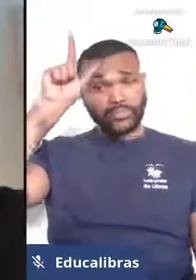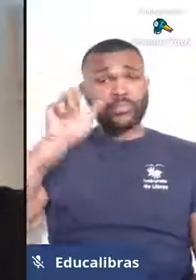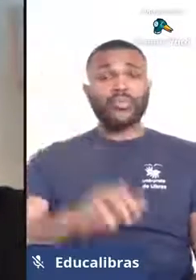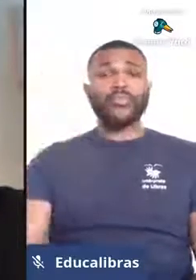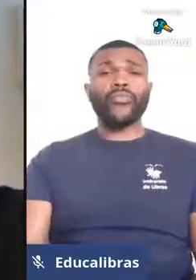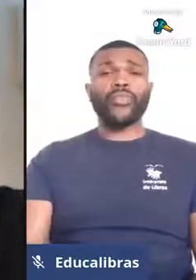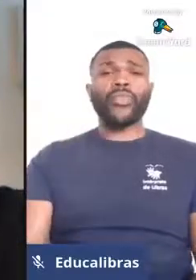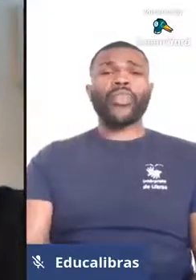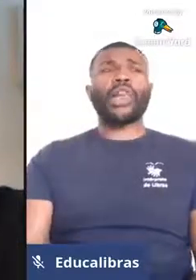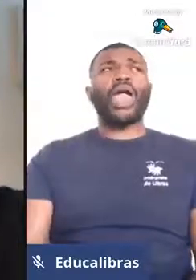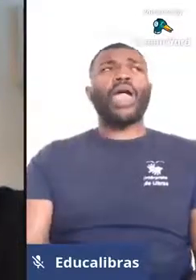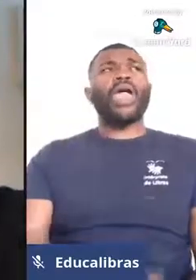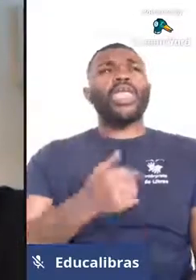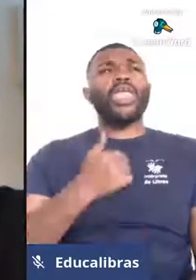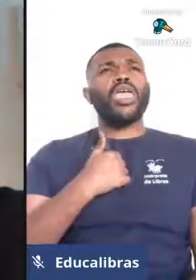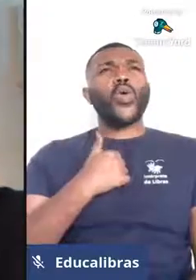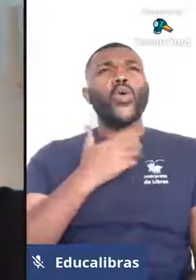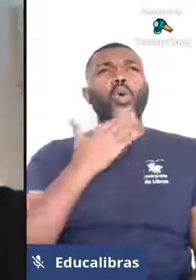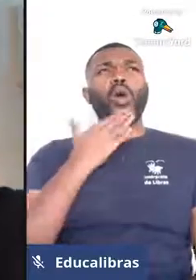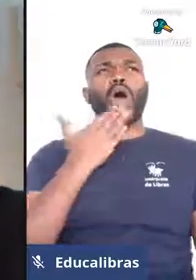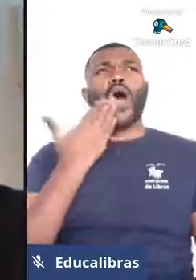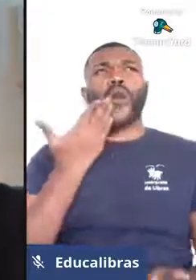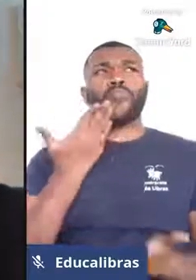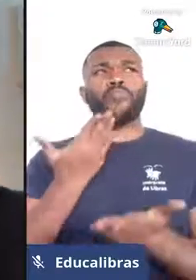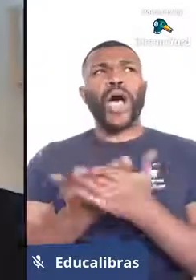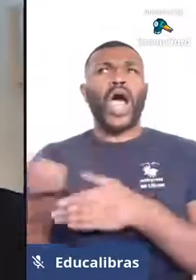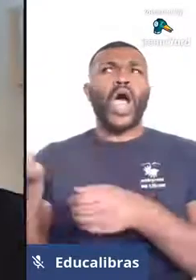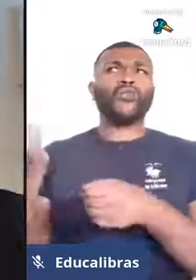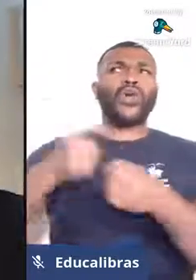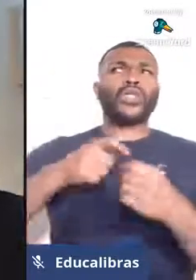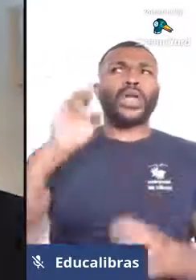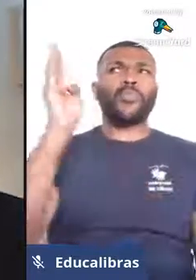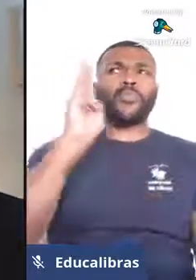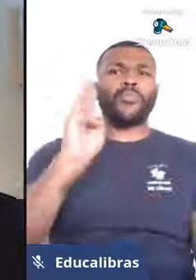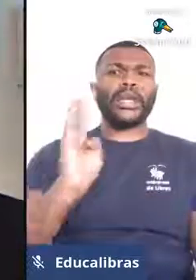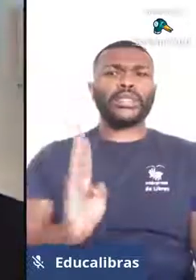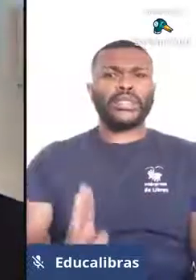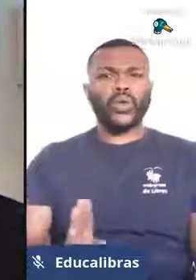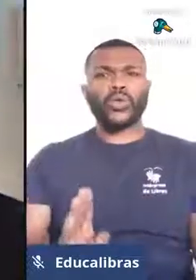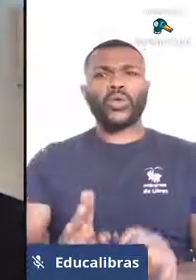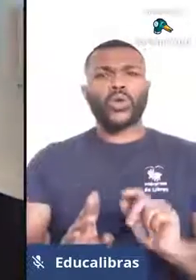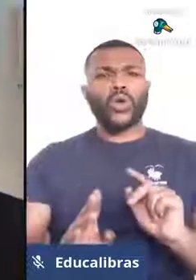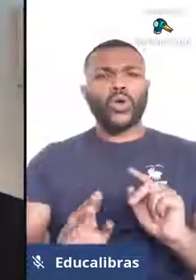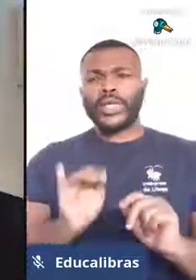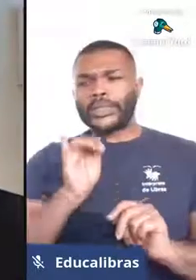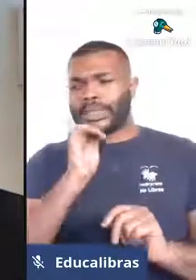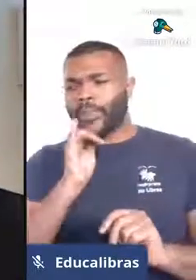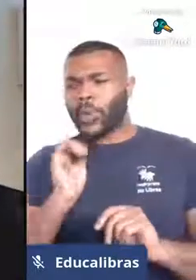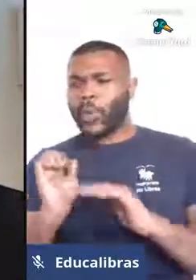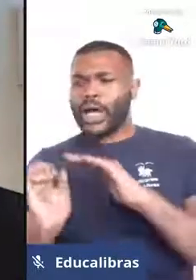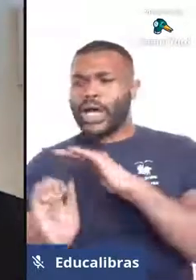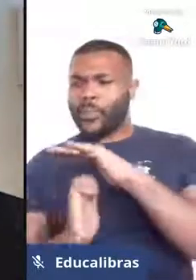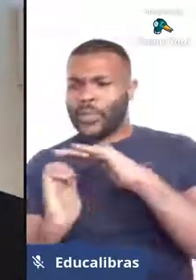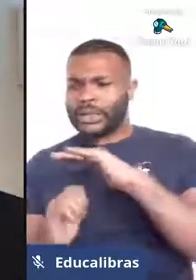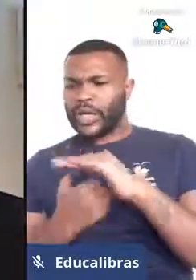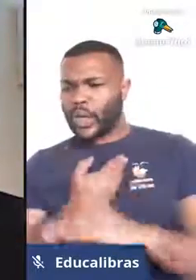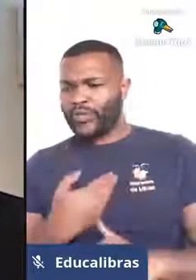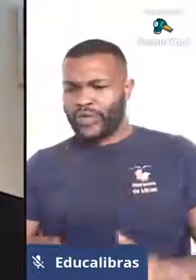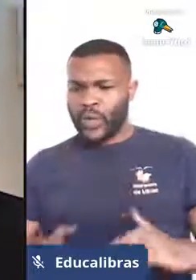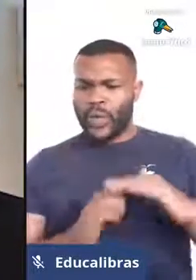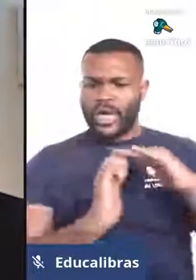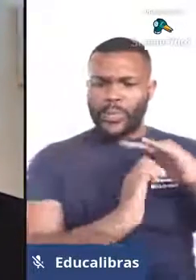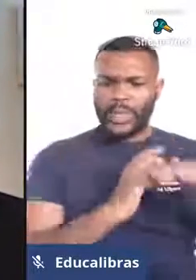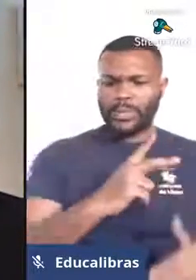coisa que me chocou um pouco na minha volta foi essa coisa do público e do privado. O nosso lazer, o